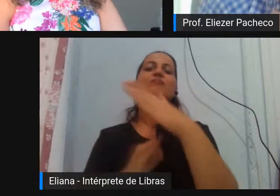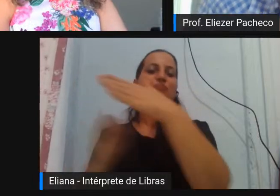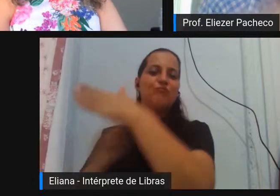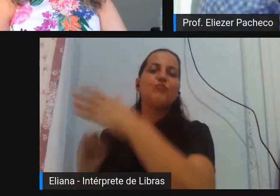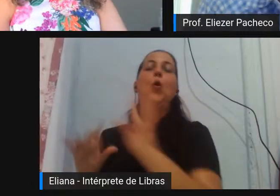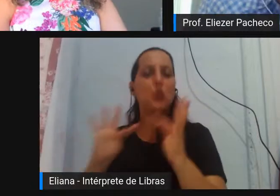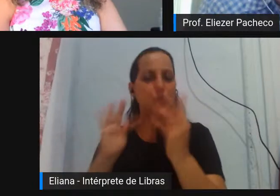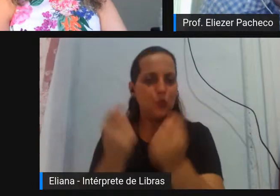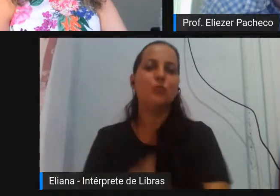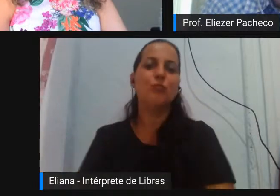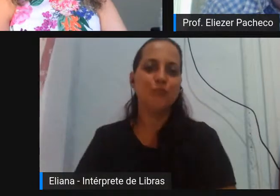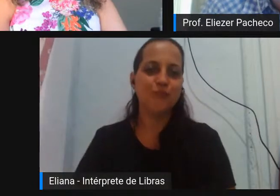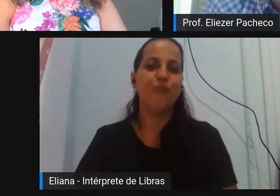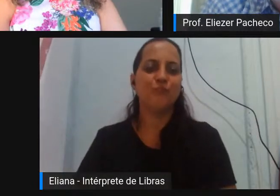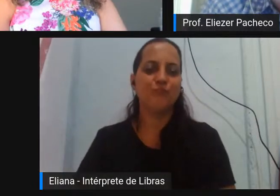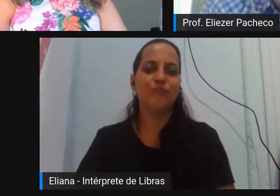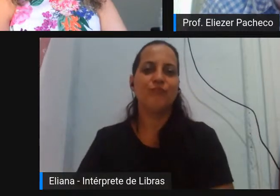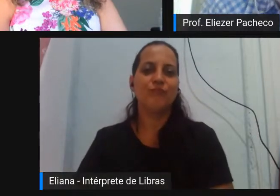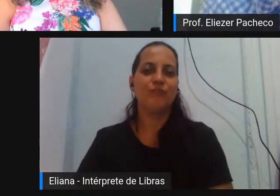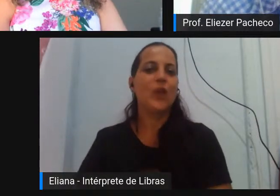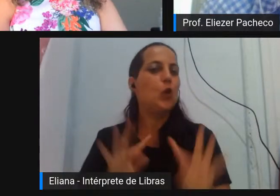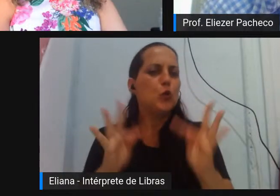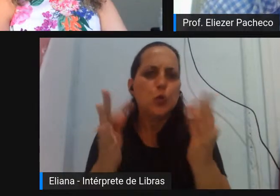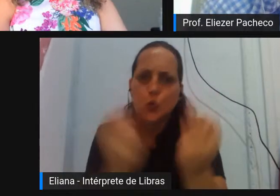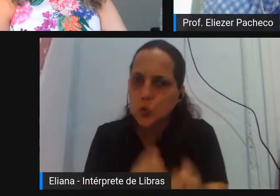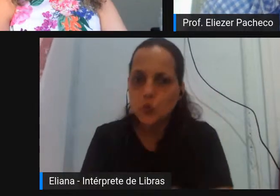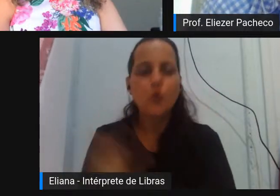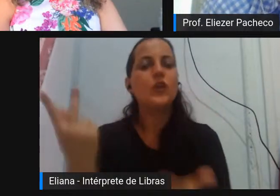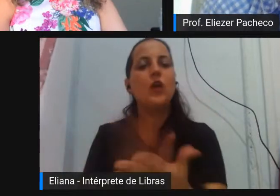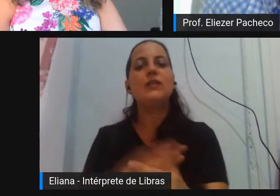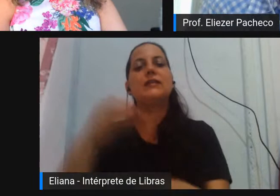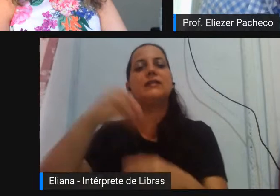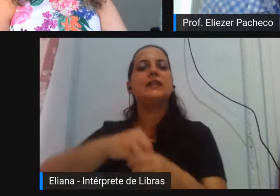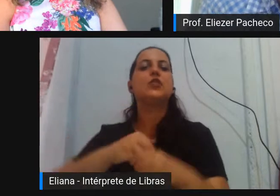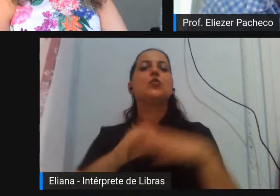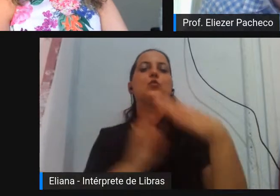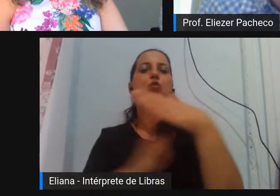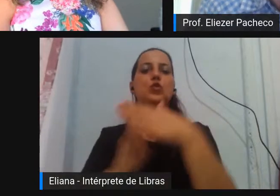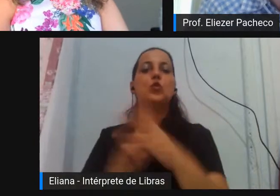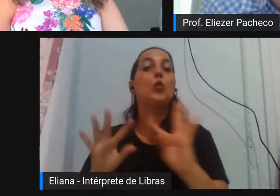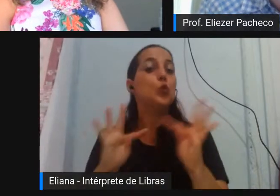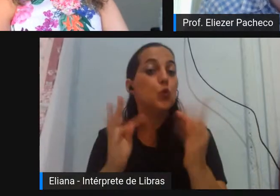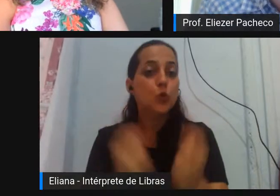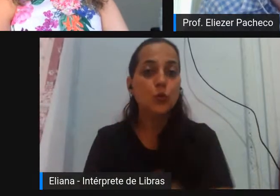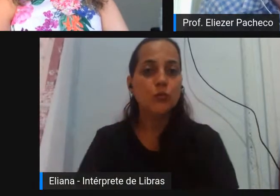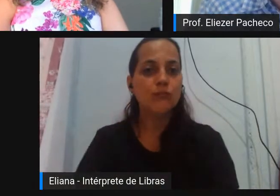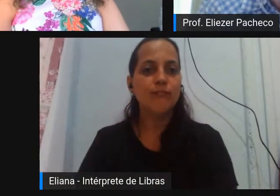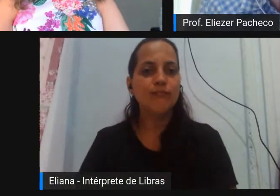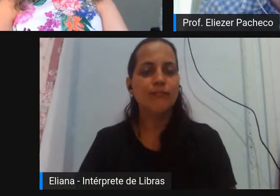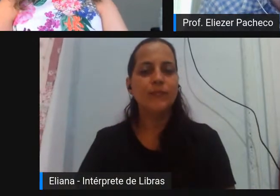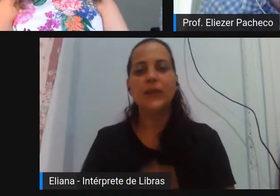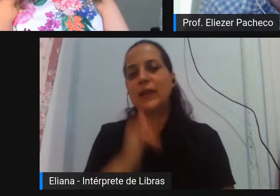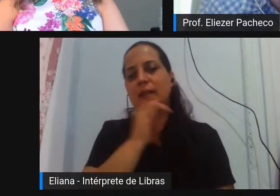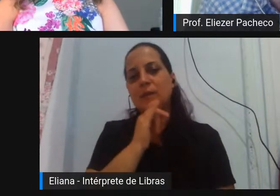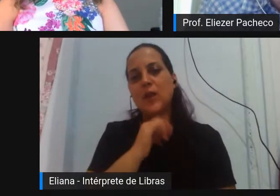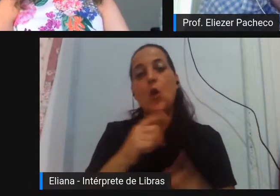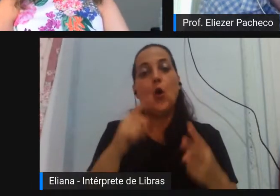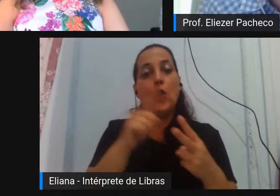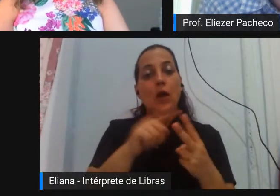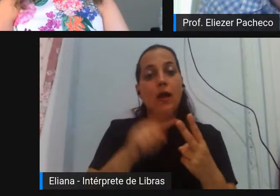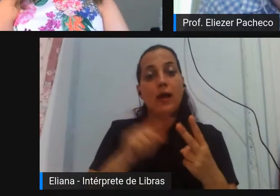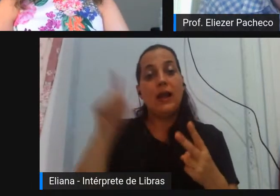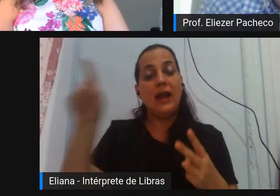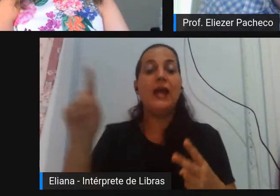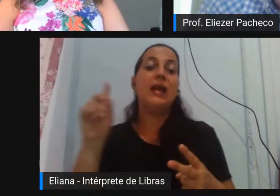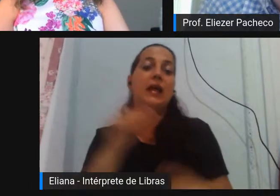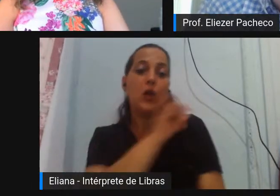Tudo foi por adesão, absolutamente tudo foi por adesão. Tanto que dois CEFETs não quiseram aderir, Rio de Janeiro e Minas Gerais.